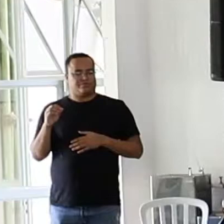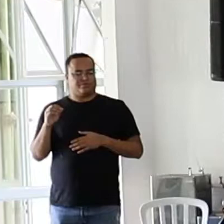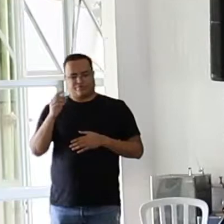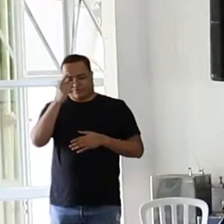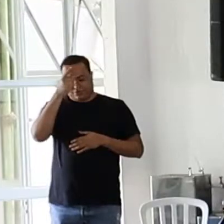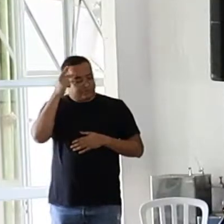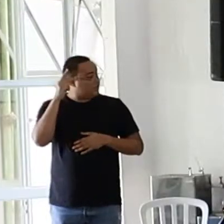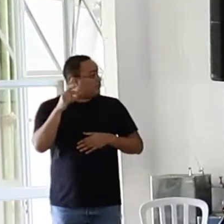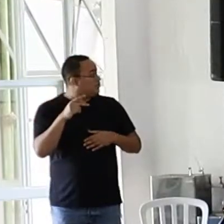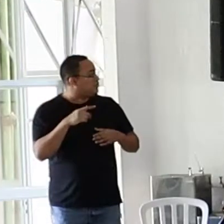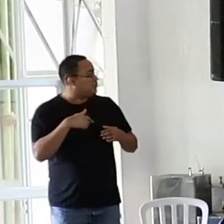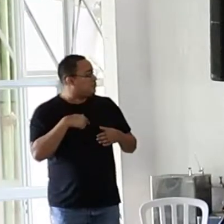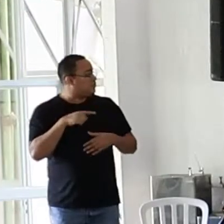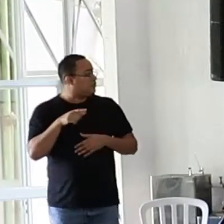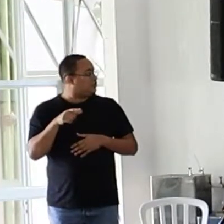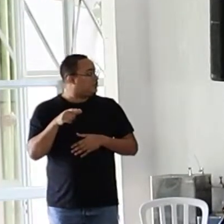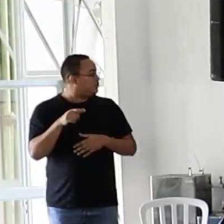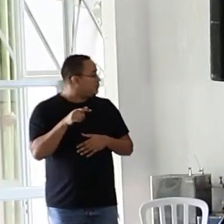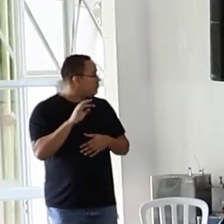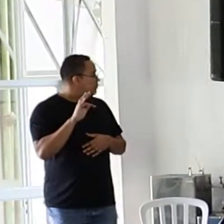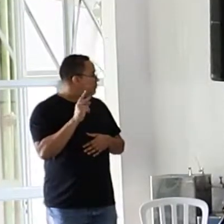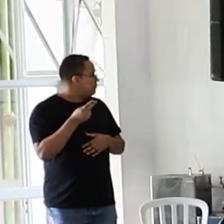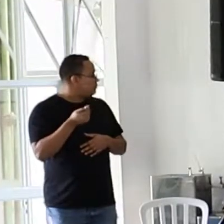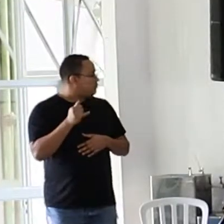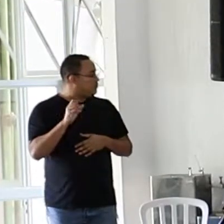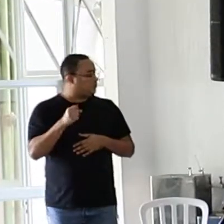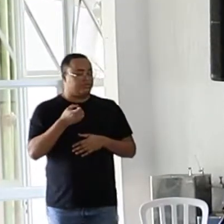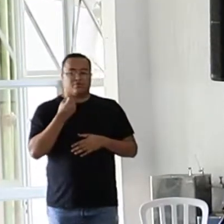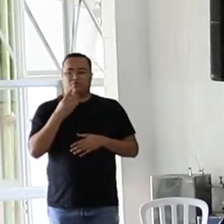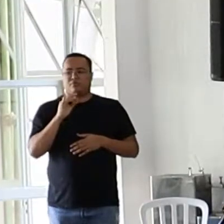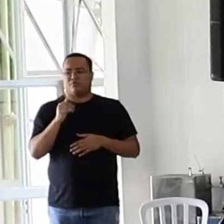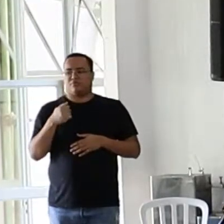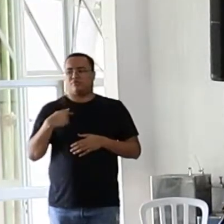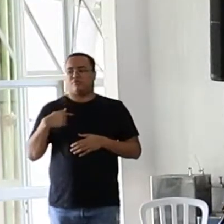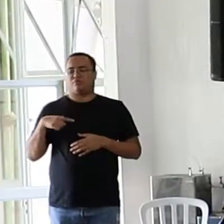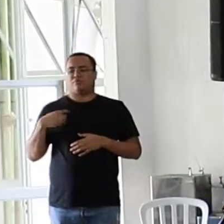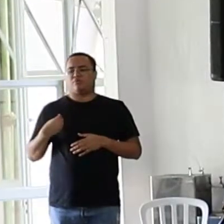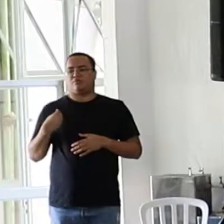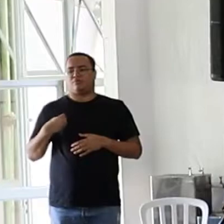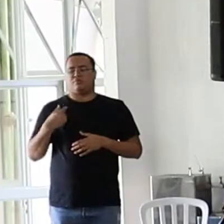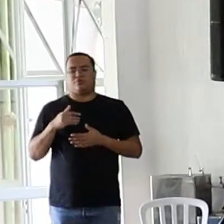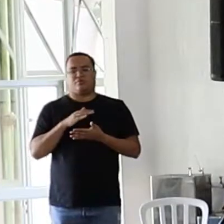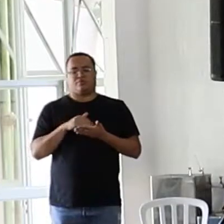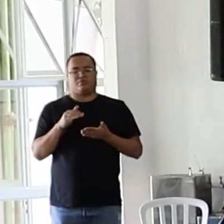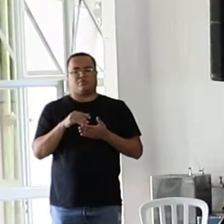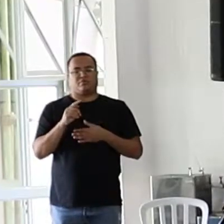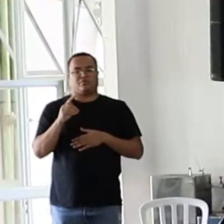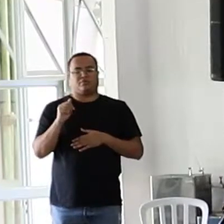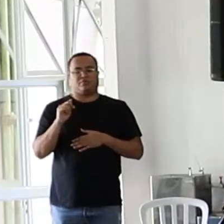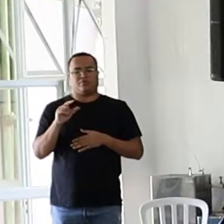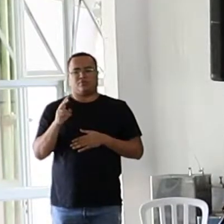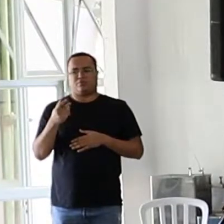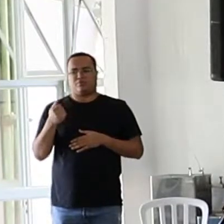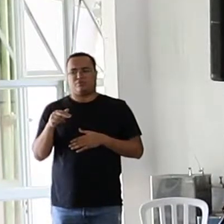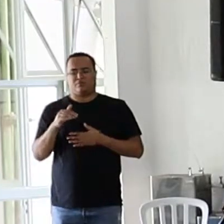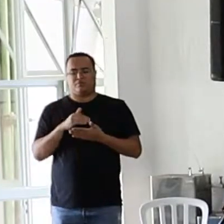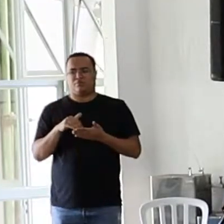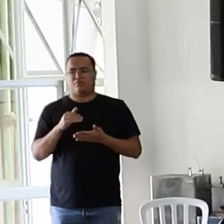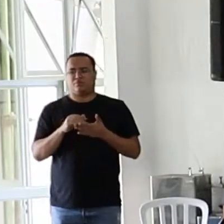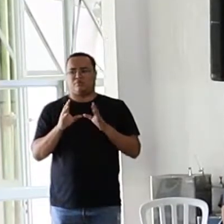precisava que da Thaís um dia eu tô aqui representando o secretário Gilvan máximo